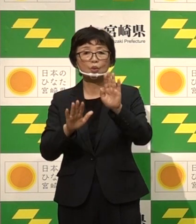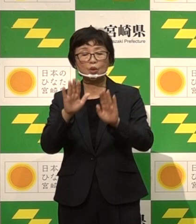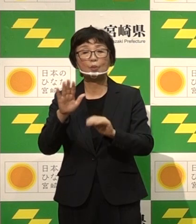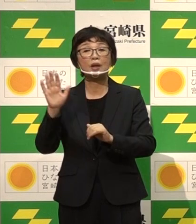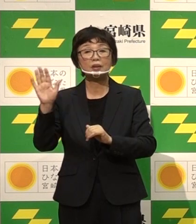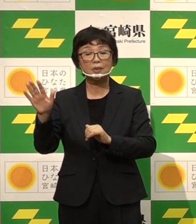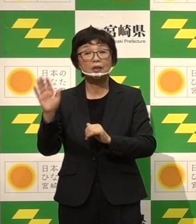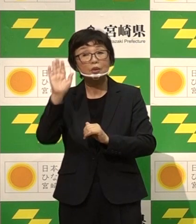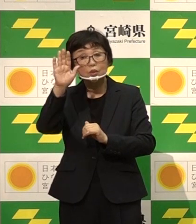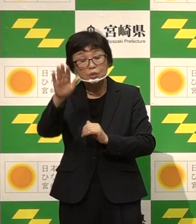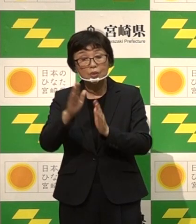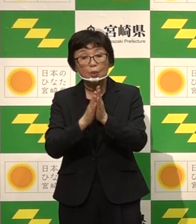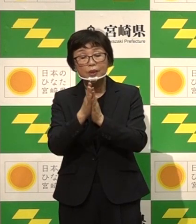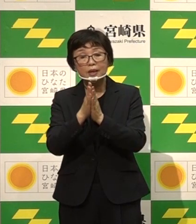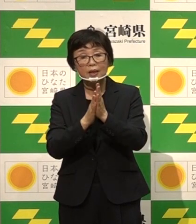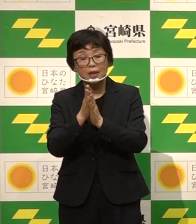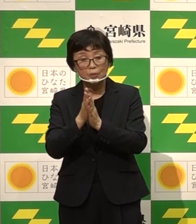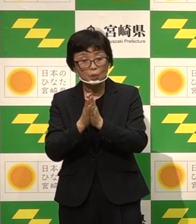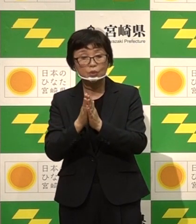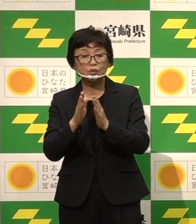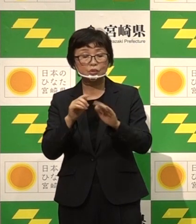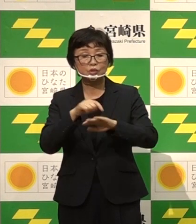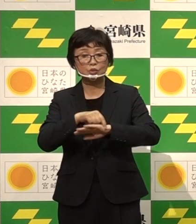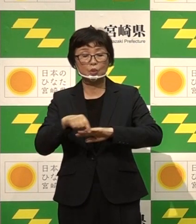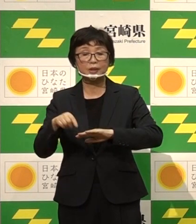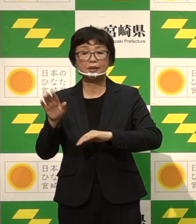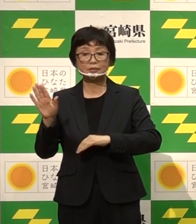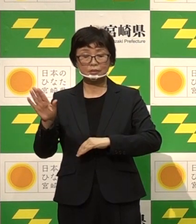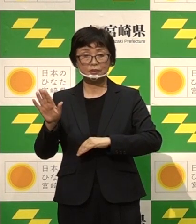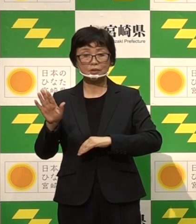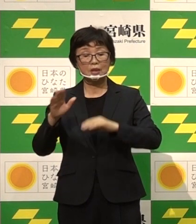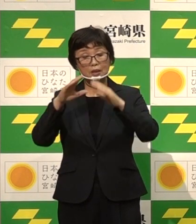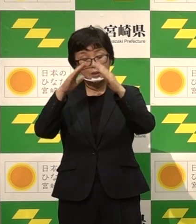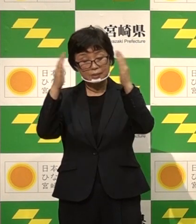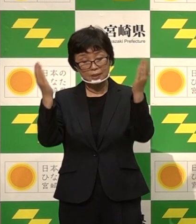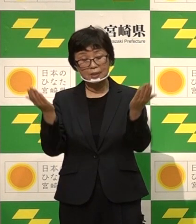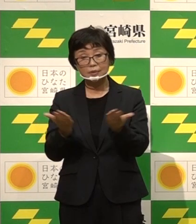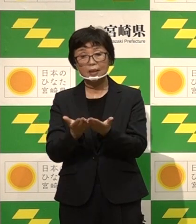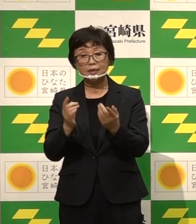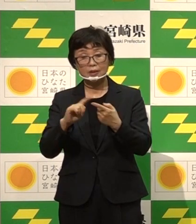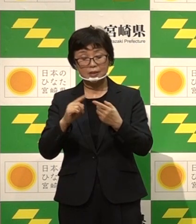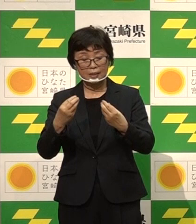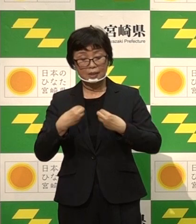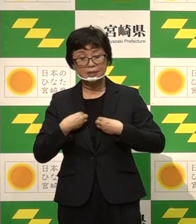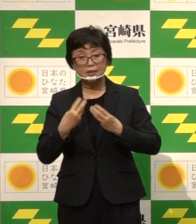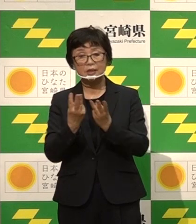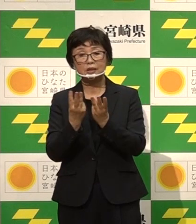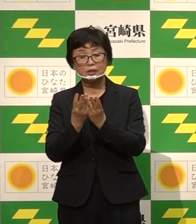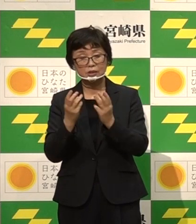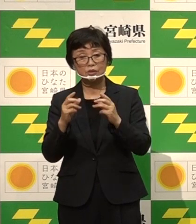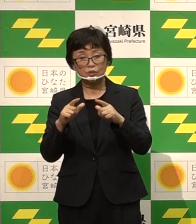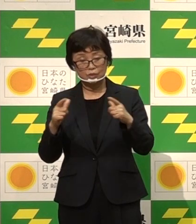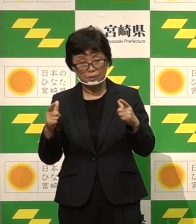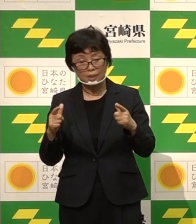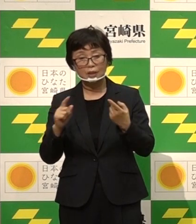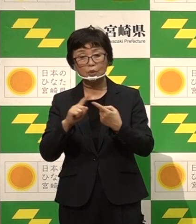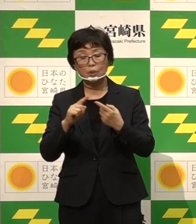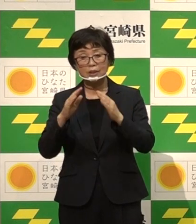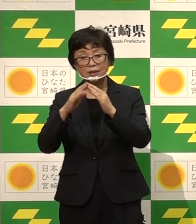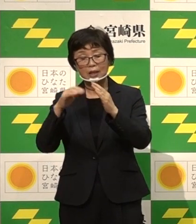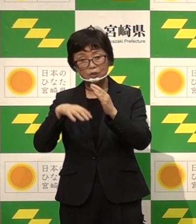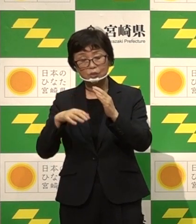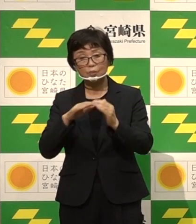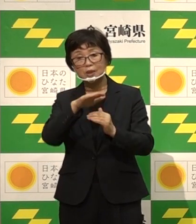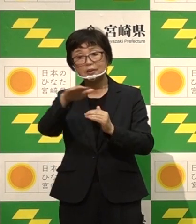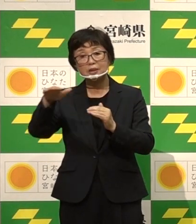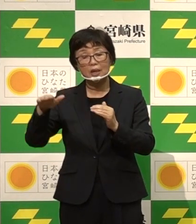についてのお願いも申し上げるところでありますが、全体的な感染者数が増え、保健所機能、それから自宅療養者のさま